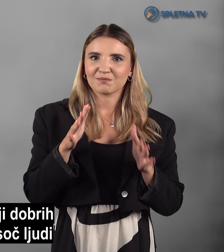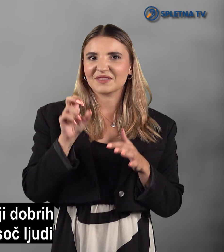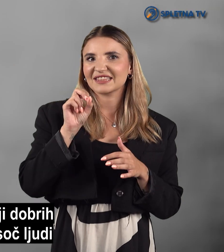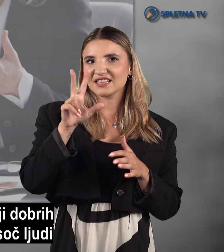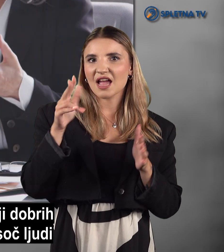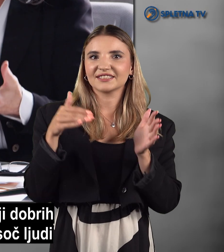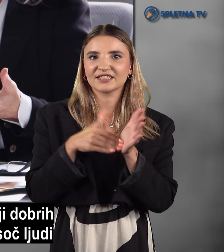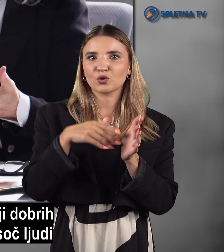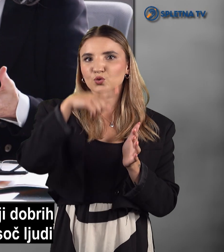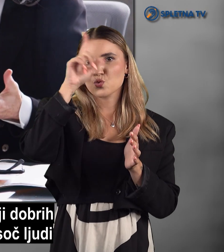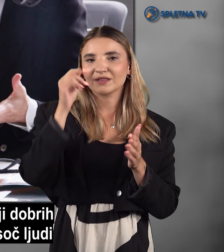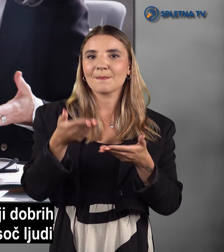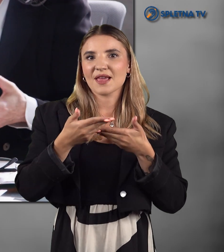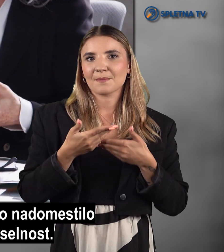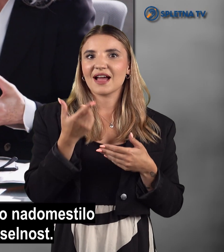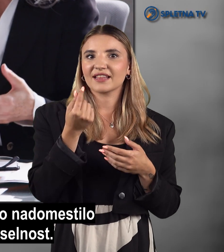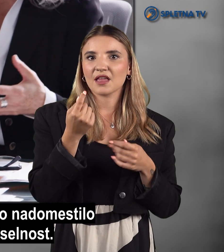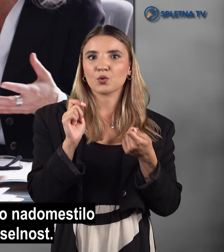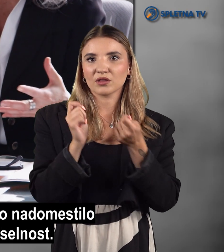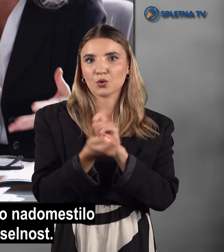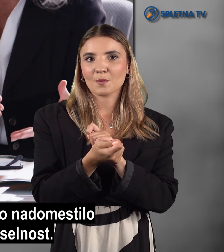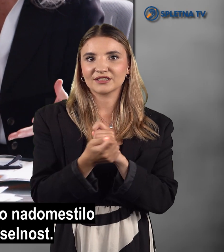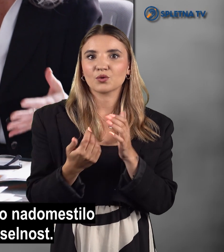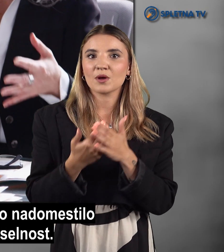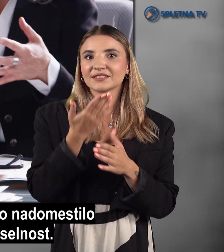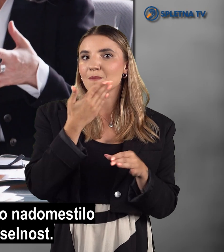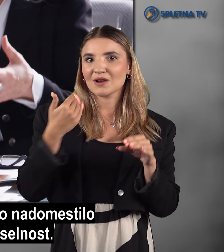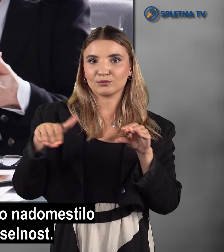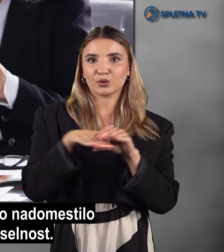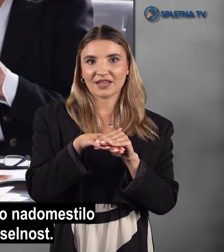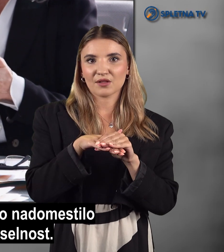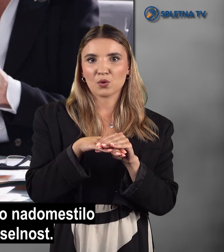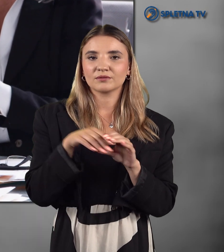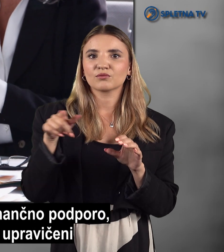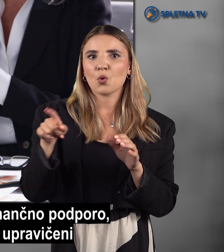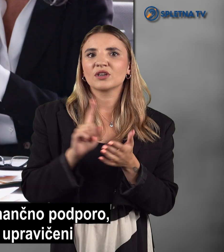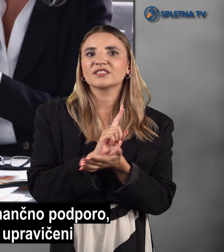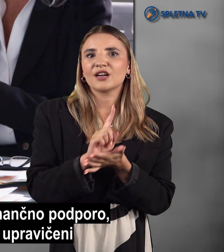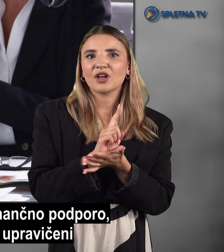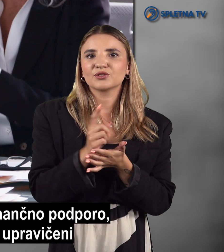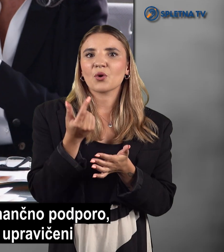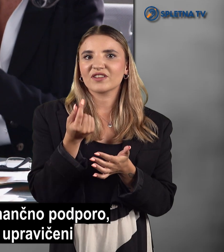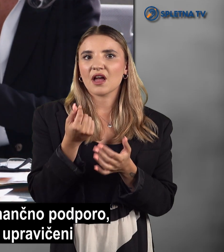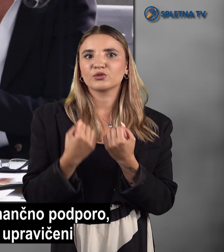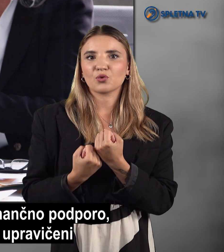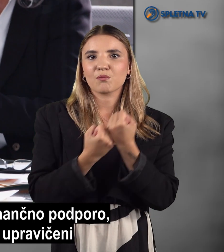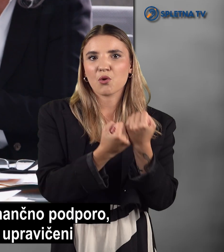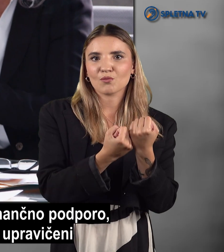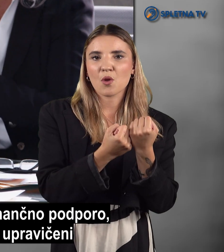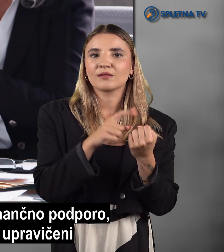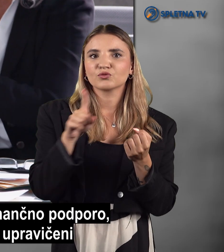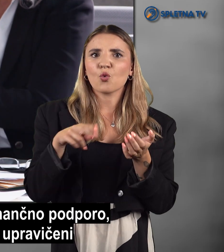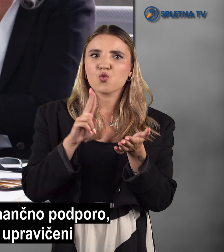V Sloveniji dobrih 13 tisoč ljudi prejema denarno nadomestilo za brezposelnost. Gre za začasno